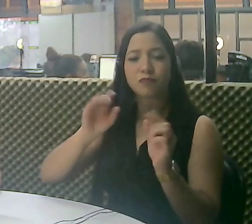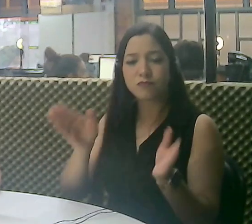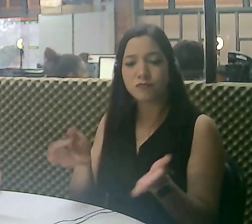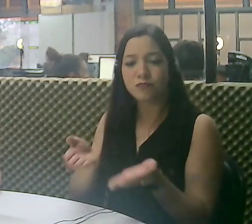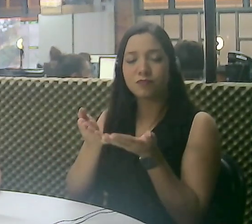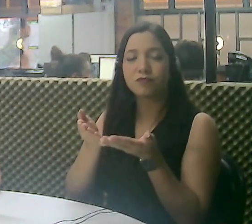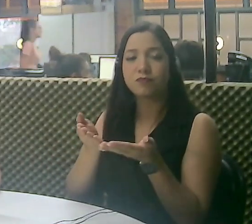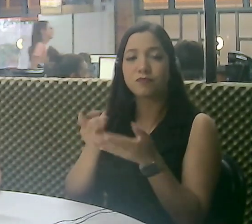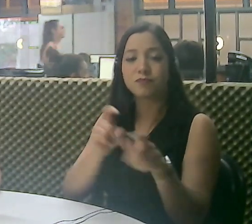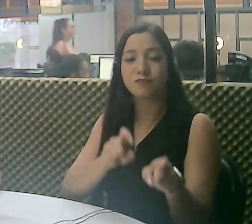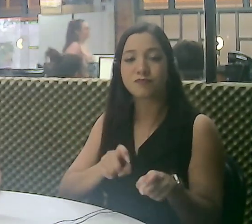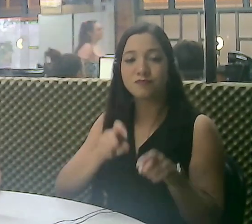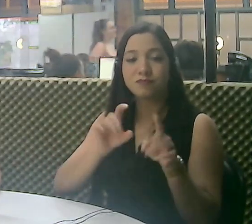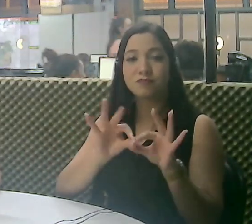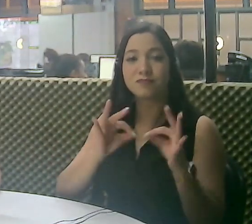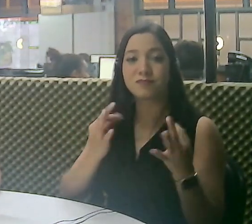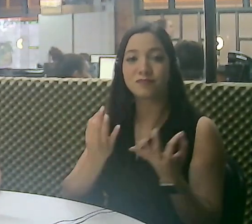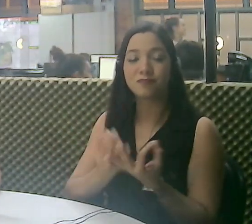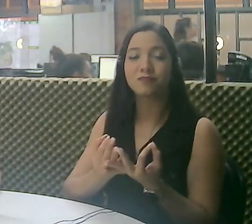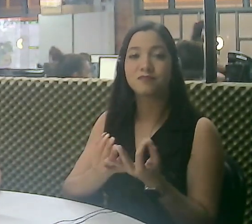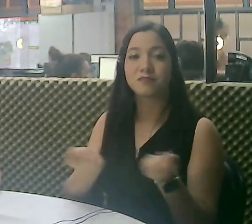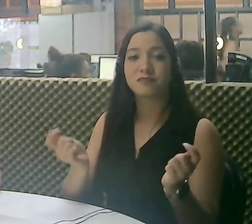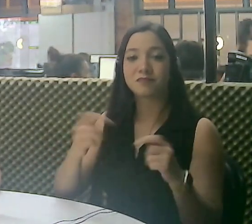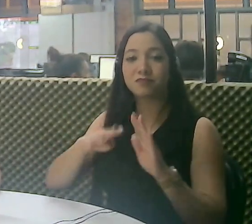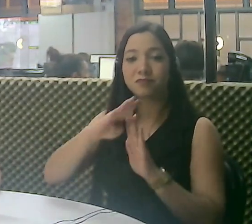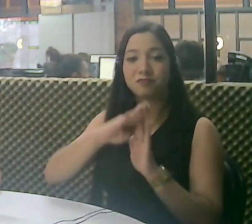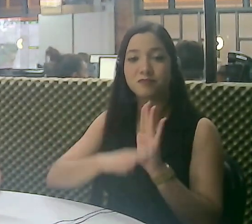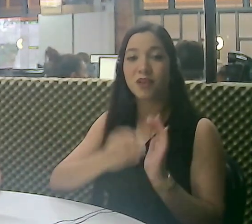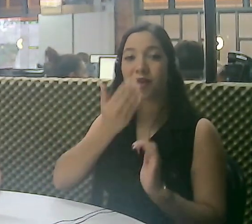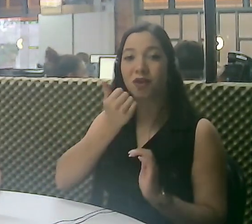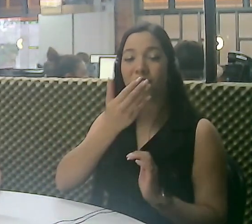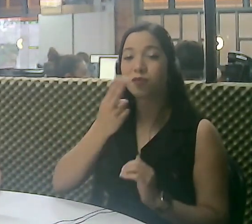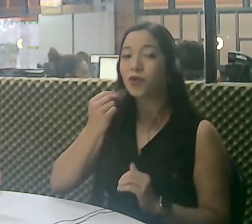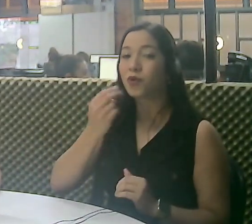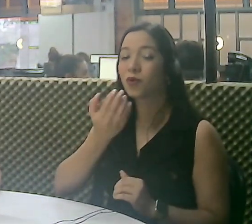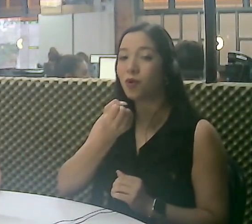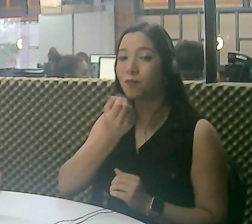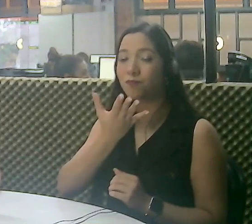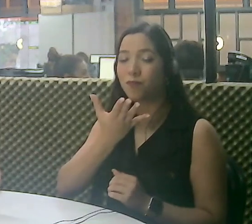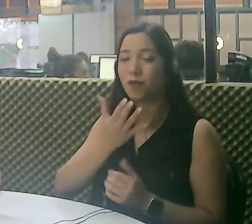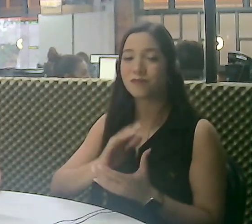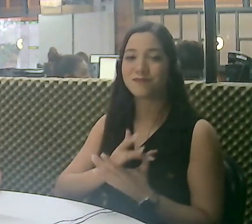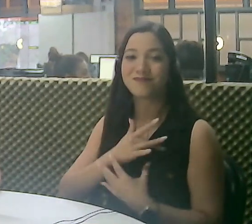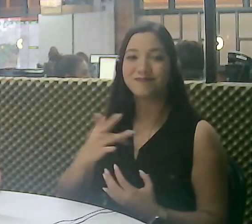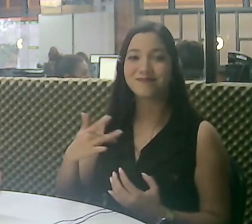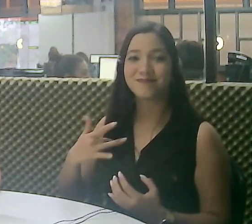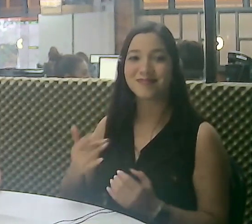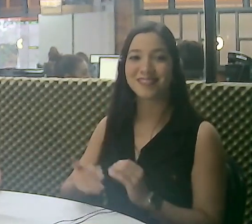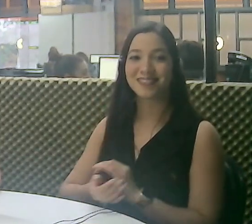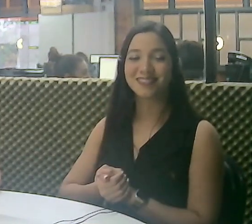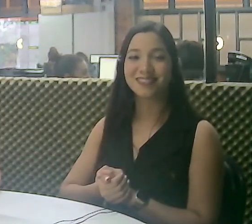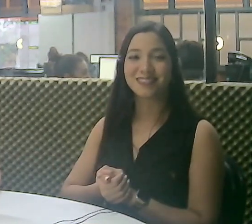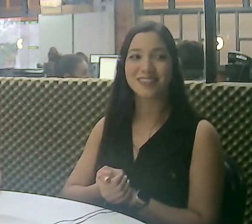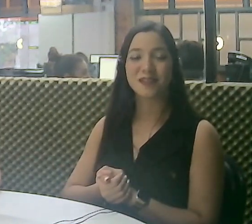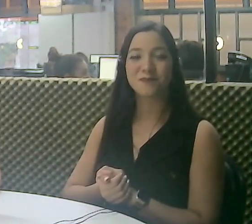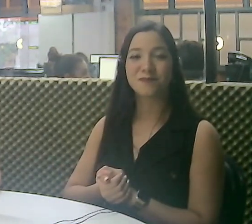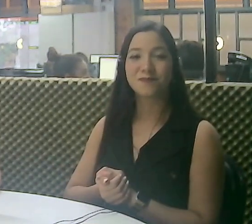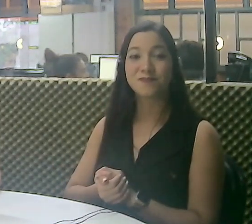fomentar a agricultura familiar e garantir um cardápio nutritivo através de alimentos frescos e saudáveis.